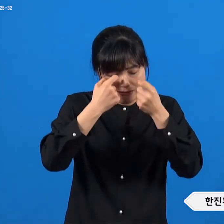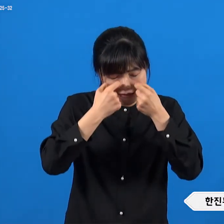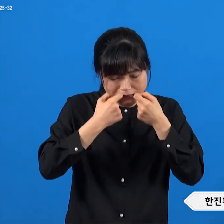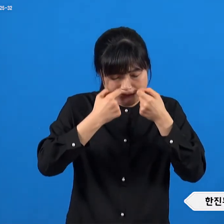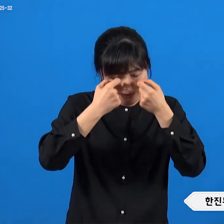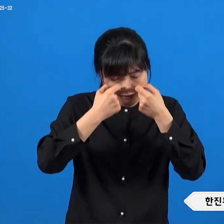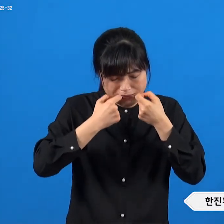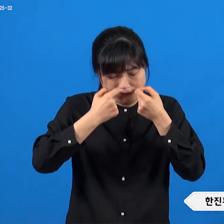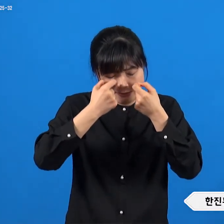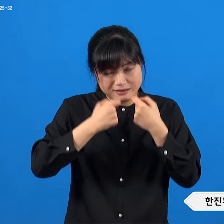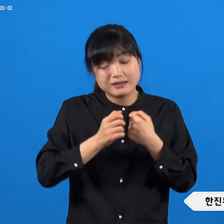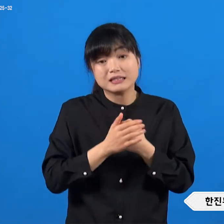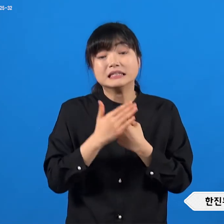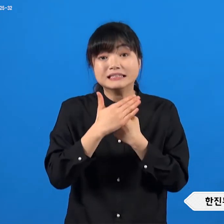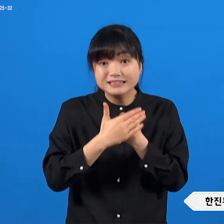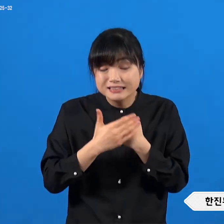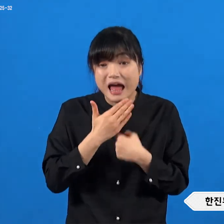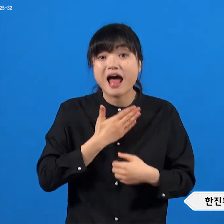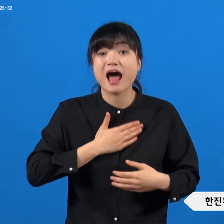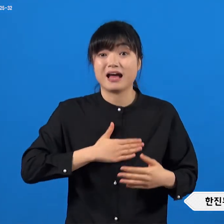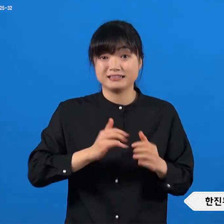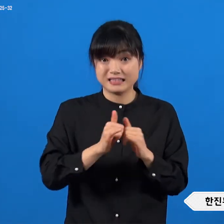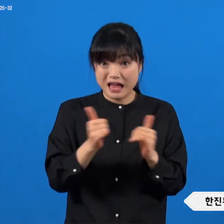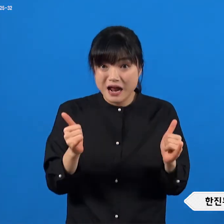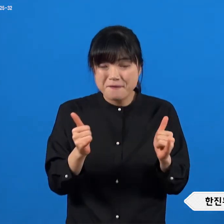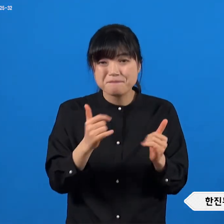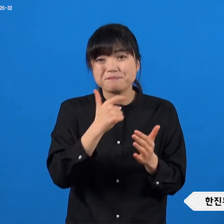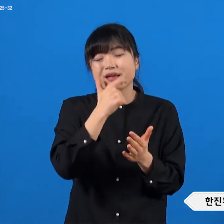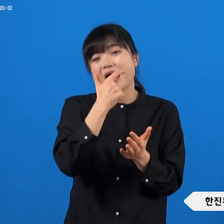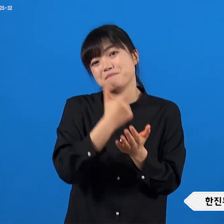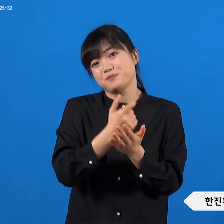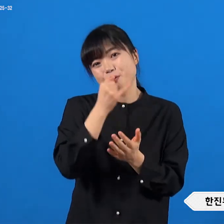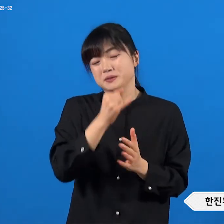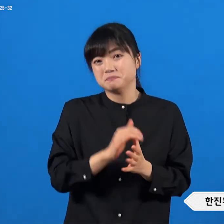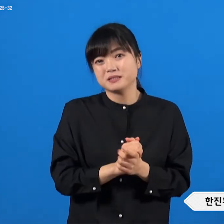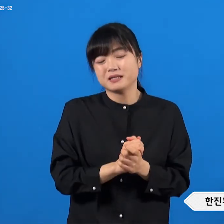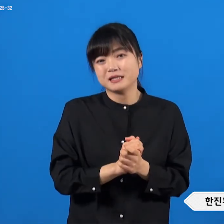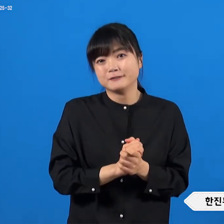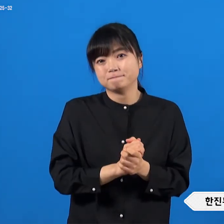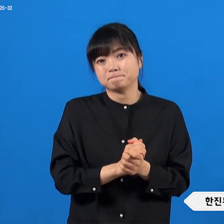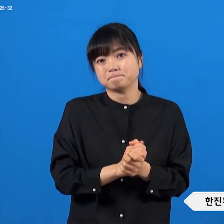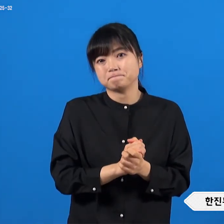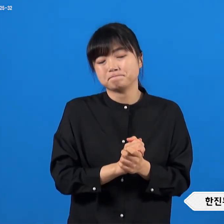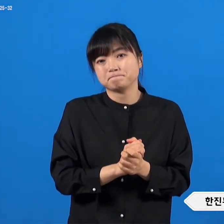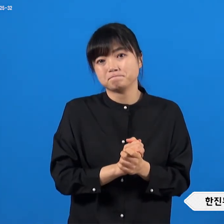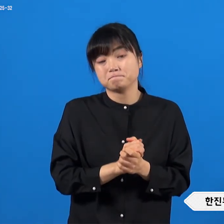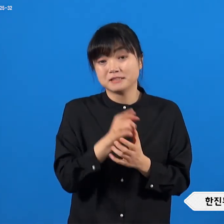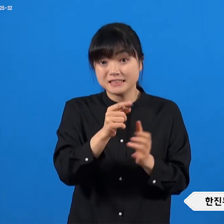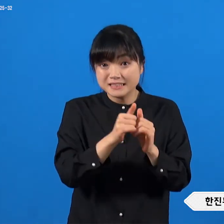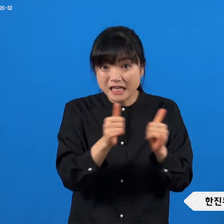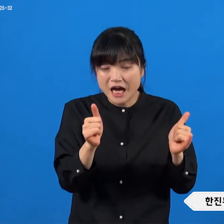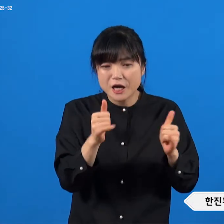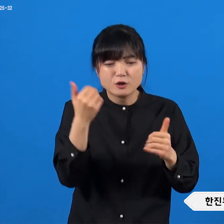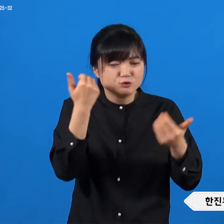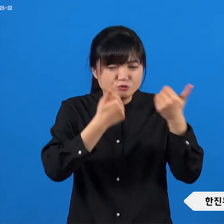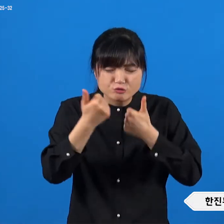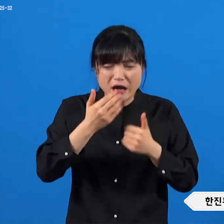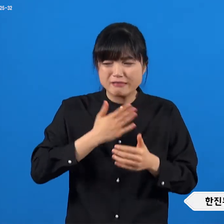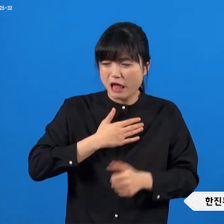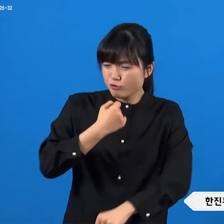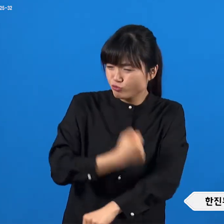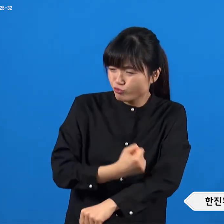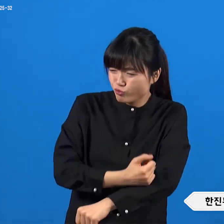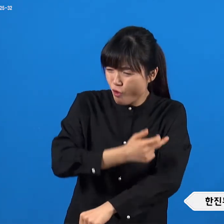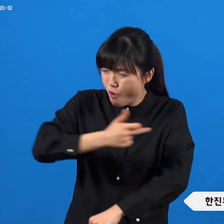것입니다. 은혜를 은혜로 아는 사람에게는 감격이 있습니다. 그런 분들은 누가 내